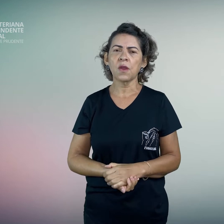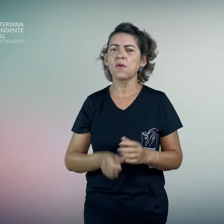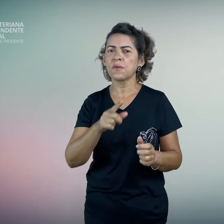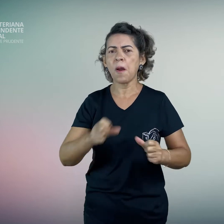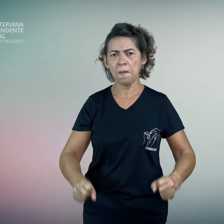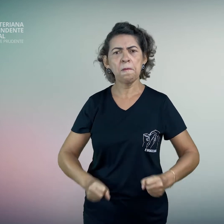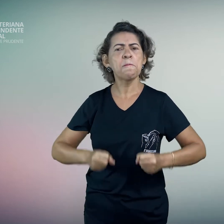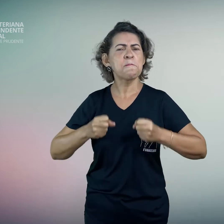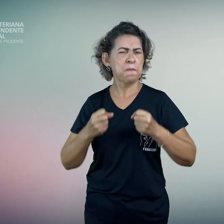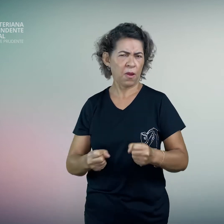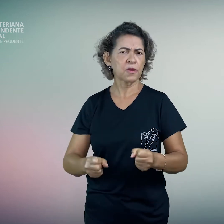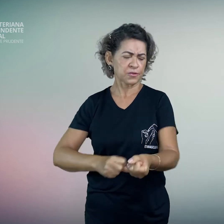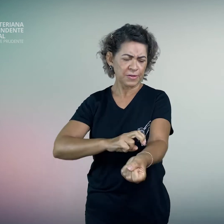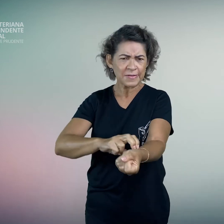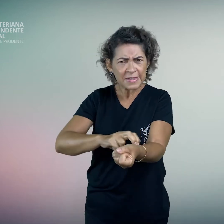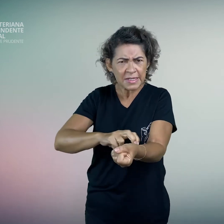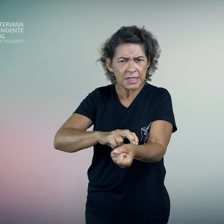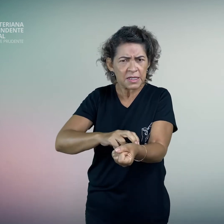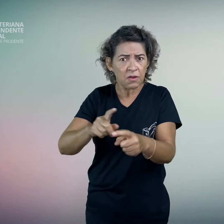É possível irar-se e não pecar.